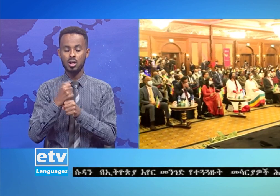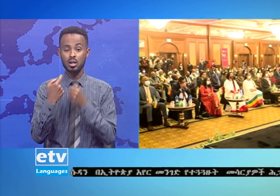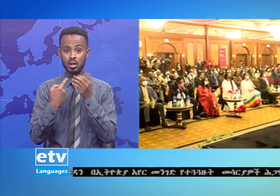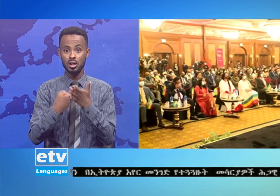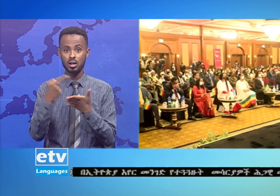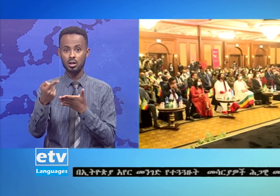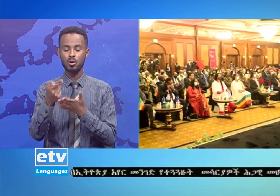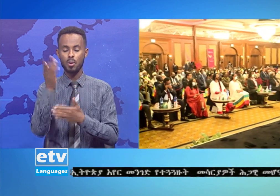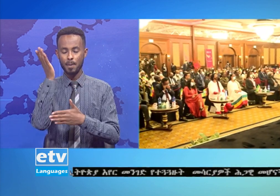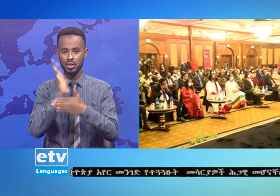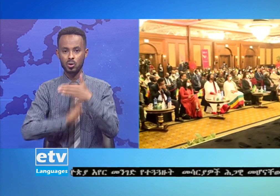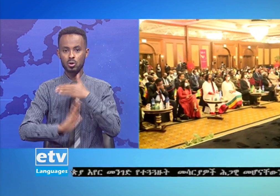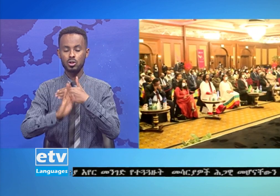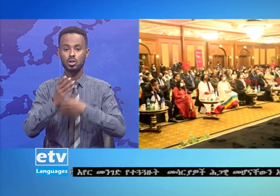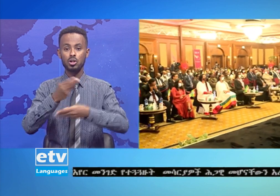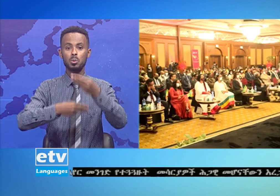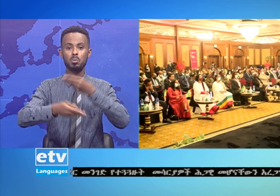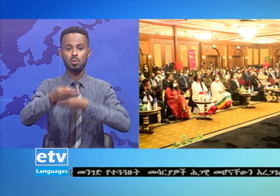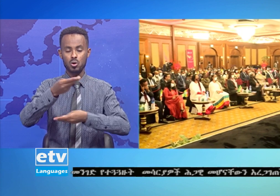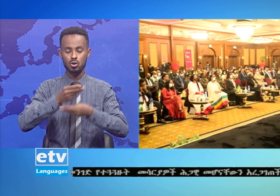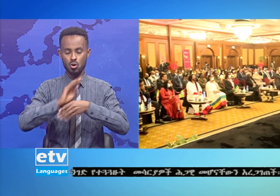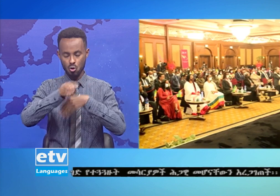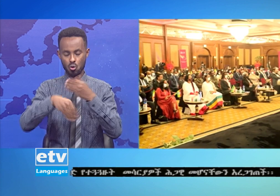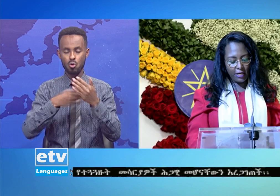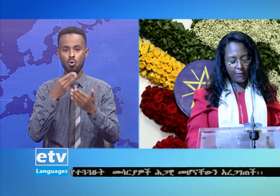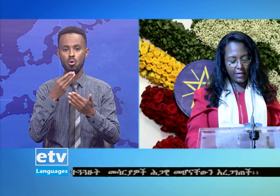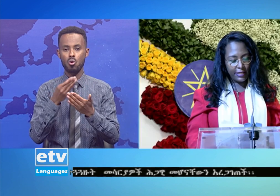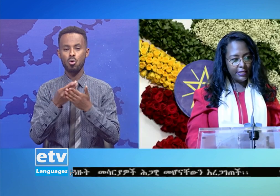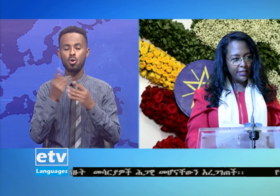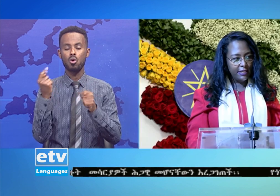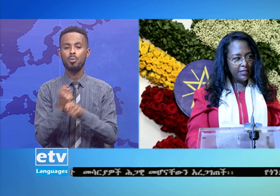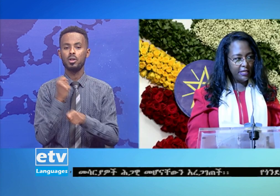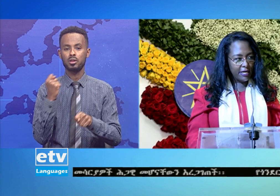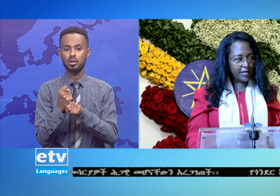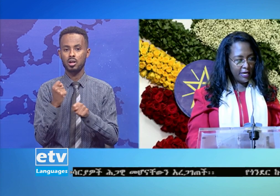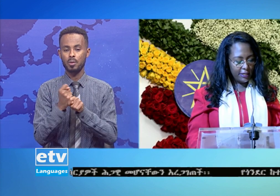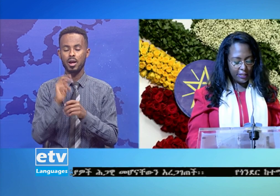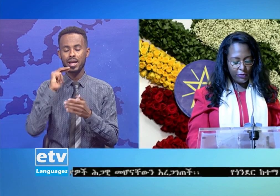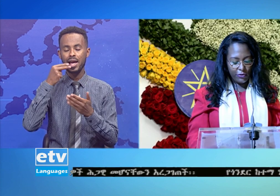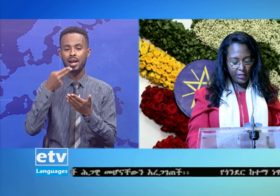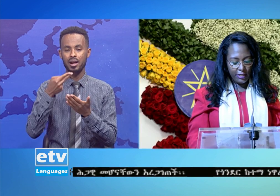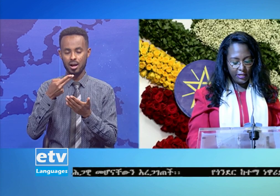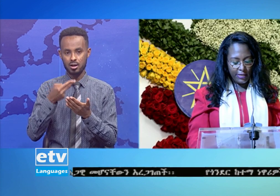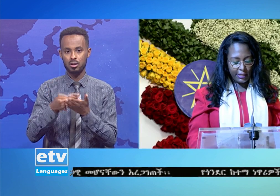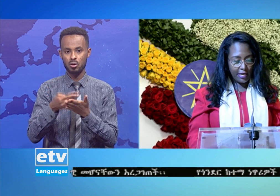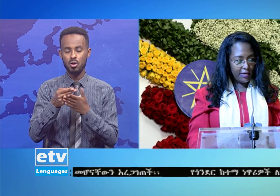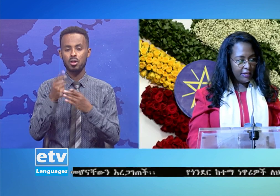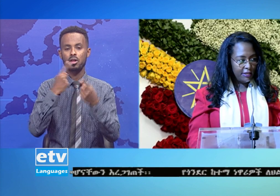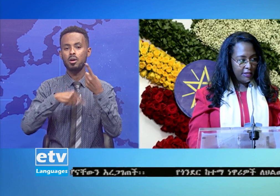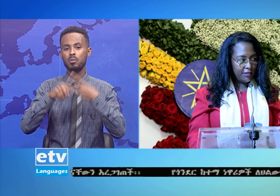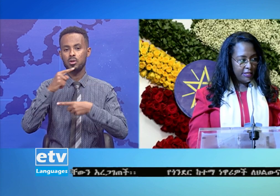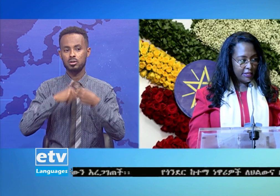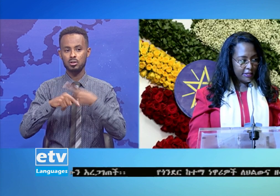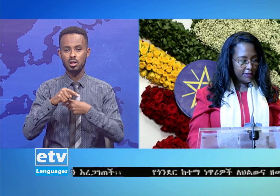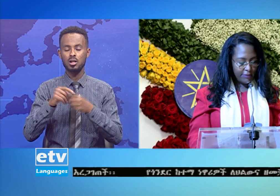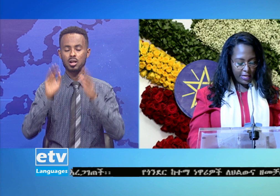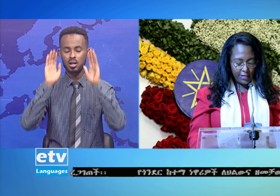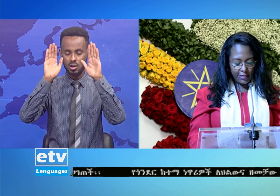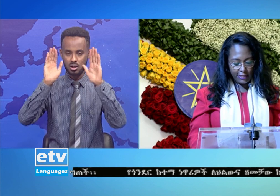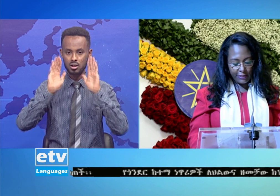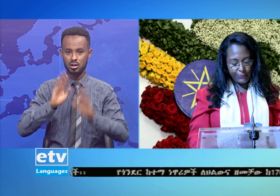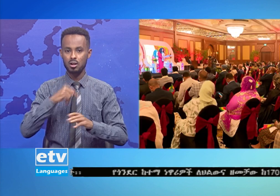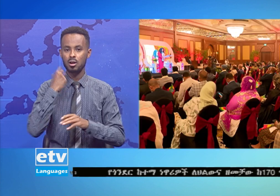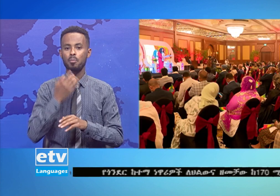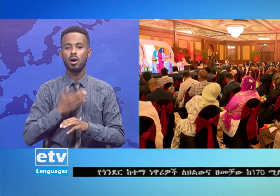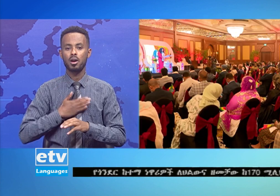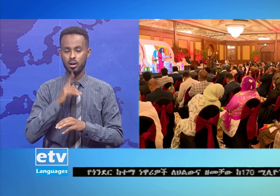ይህንንም በትውልድ ቅብብሎሽ ሁሉ በተግባር እያረጋገጠው የመጣ ድንቅ